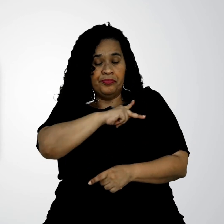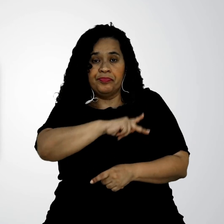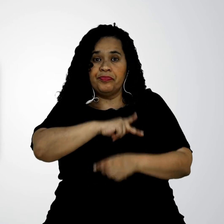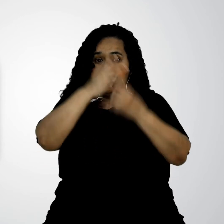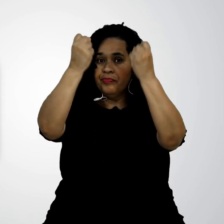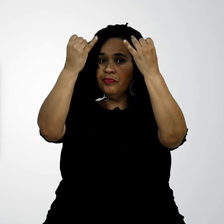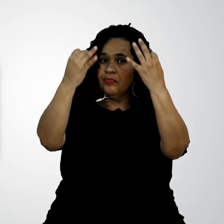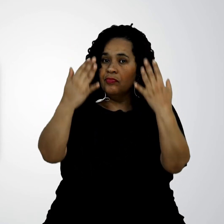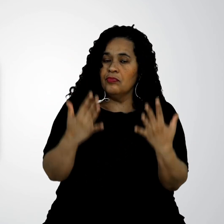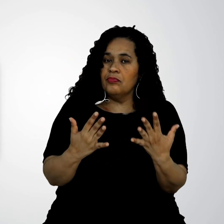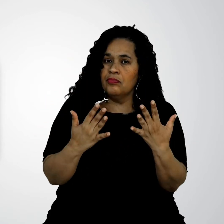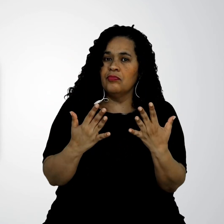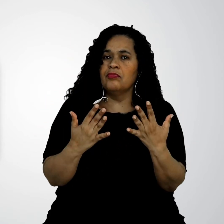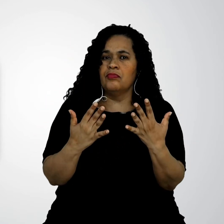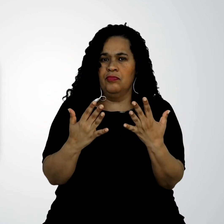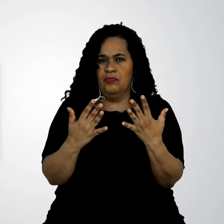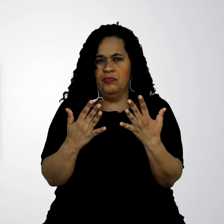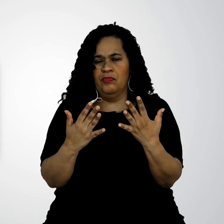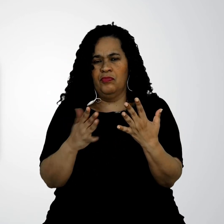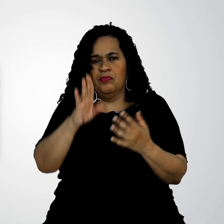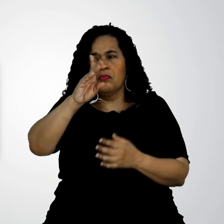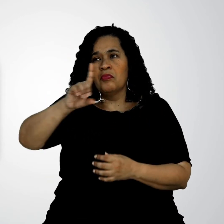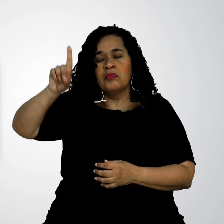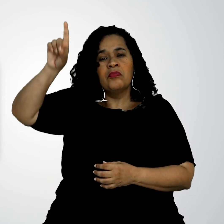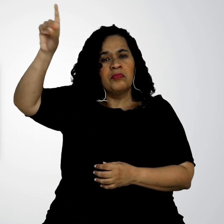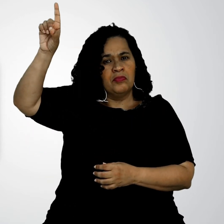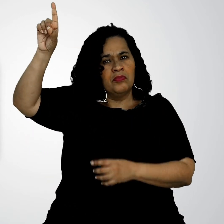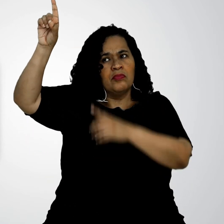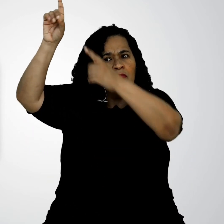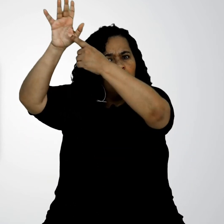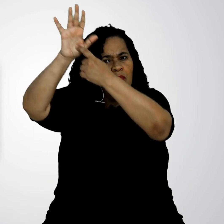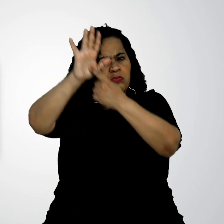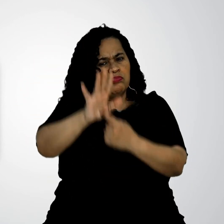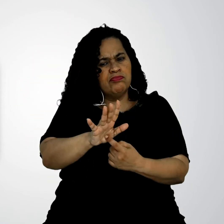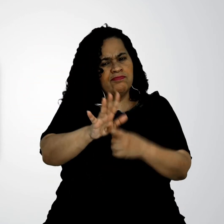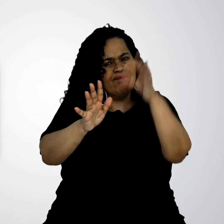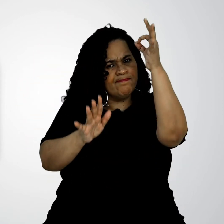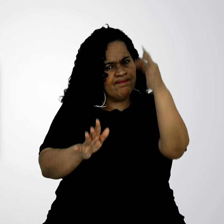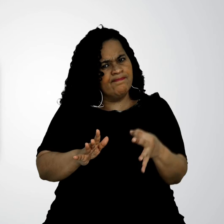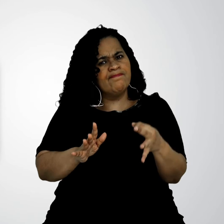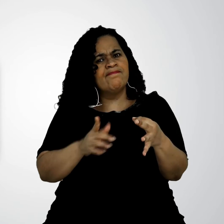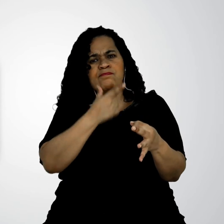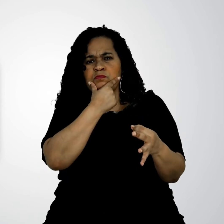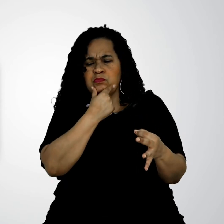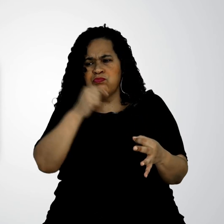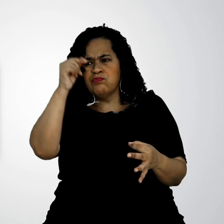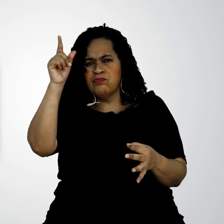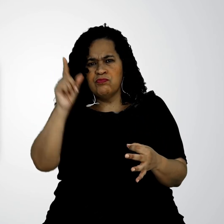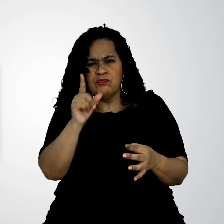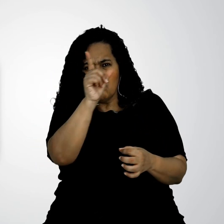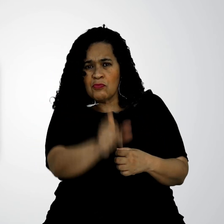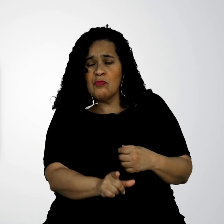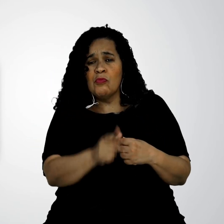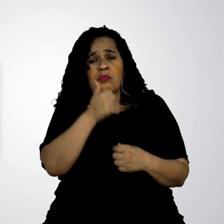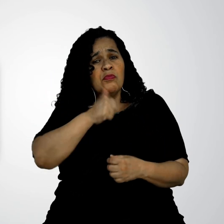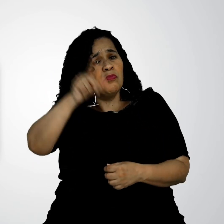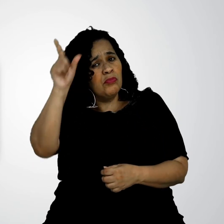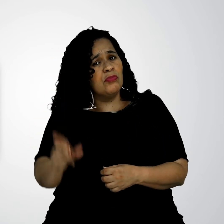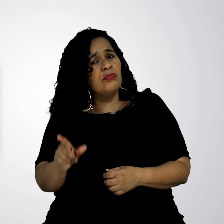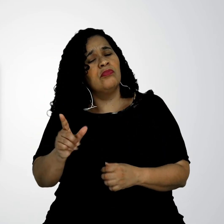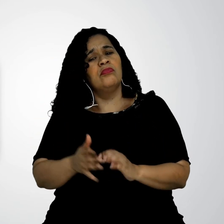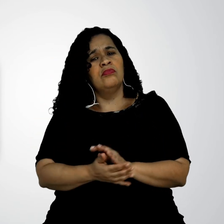os entregou às suas próprias paixões. Sim. Então, aquilo que a gente falou, né? Não que isso seja fácil,